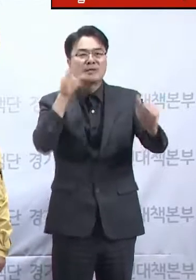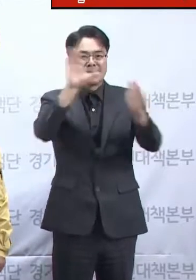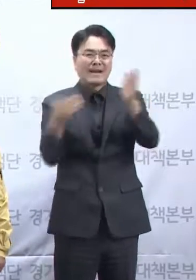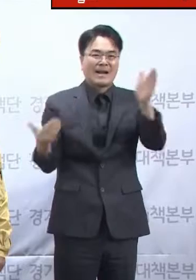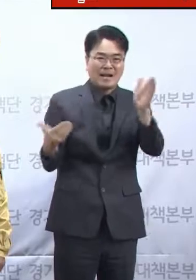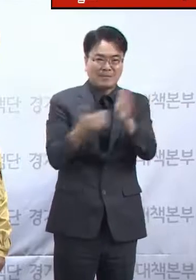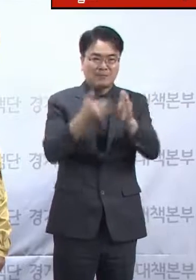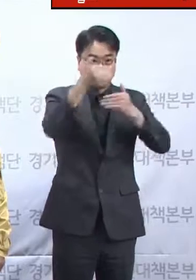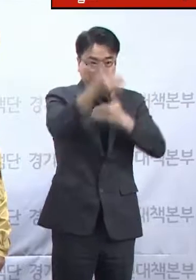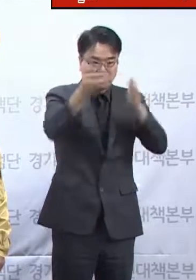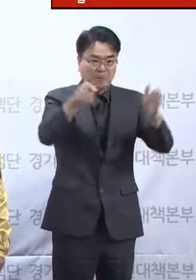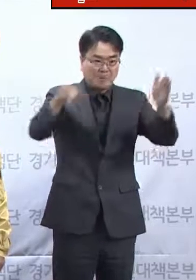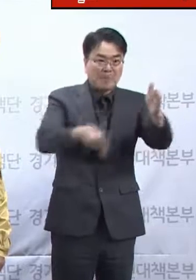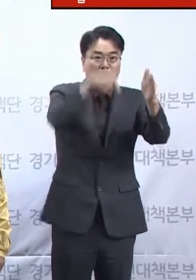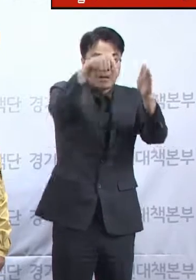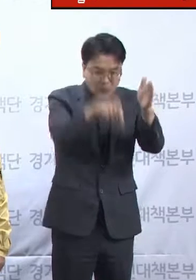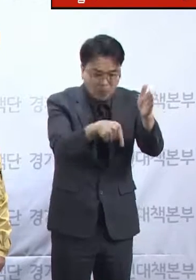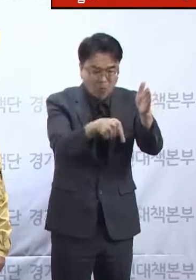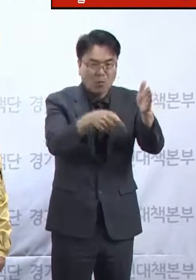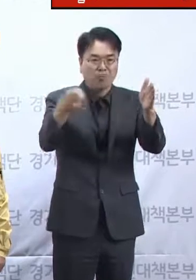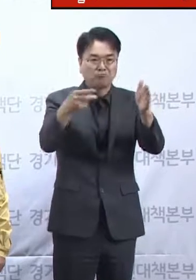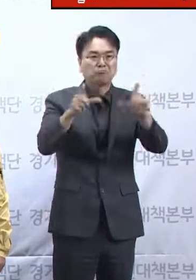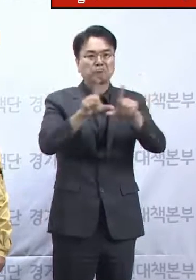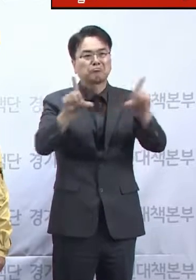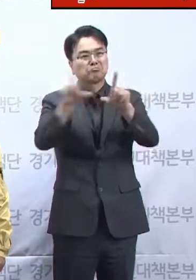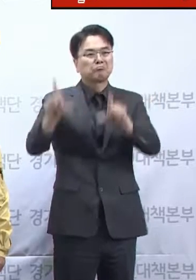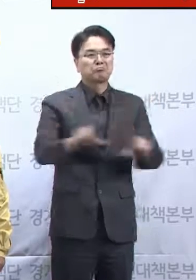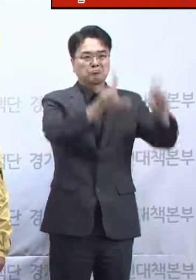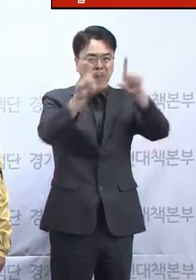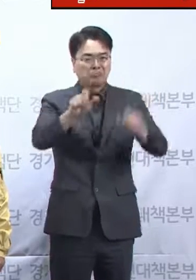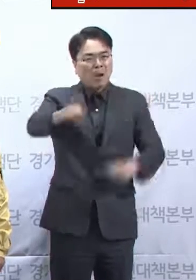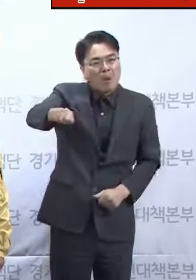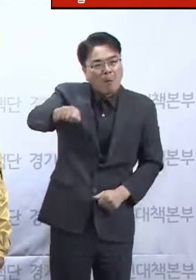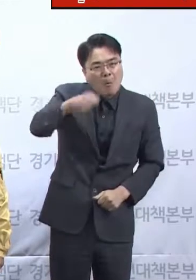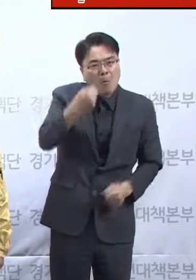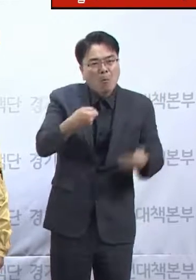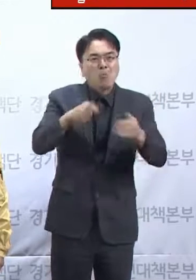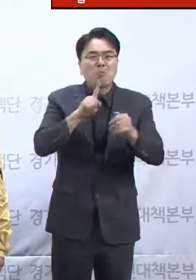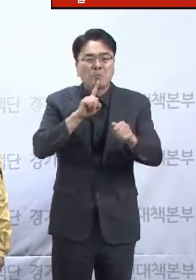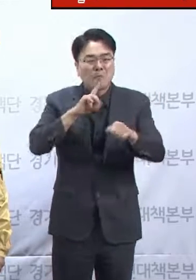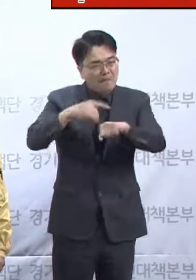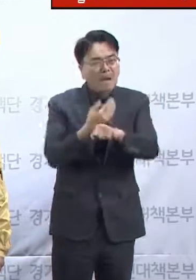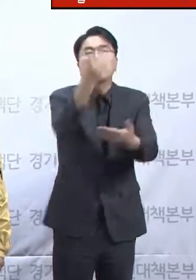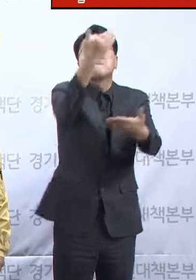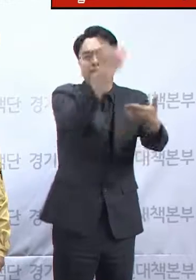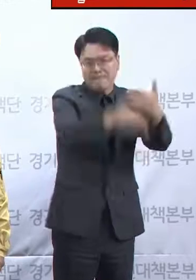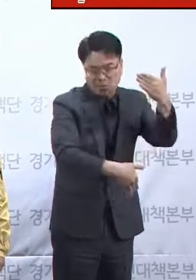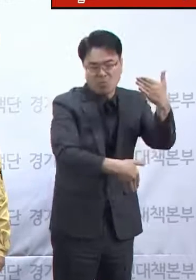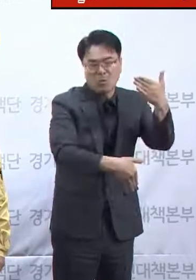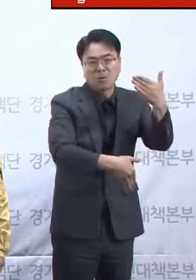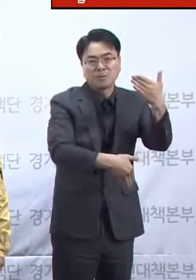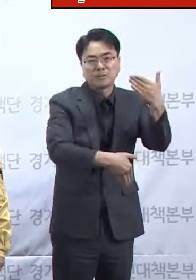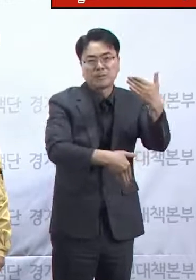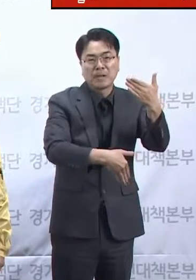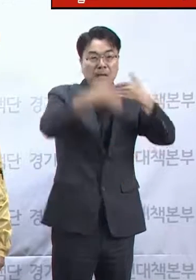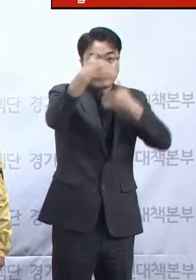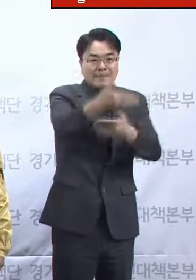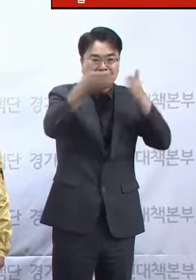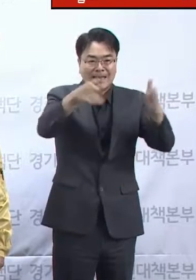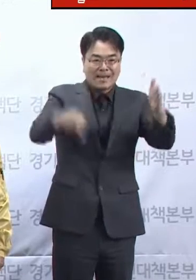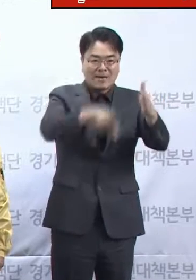실내 단 일상적 사생활이나 음식물 섭취와 같은 불가피한 경우를 제외합니다.